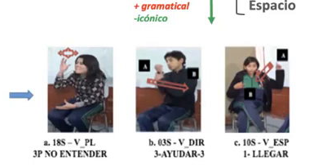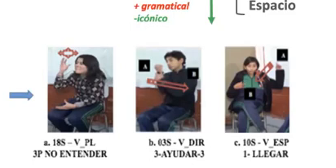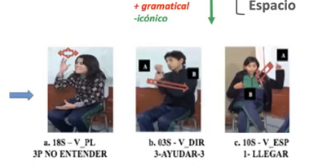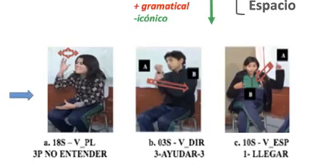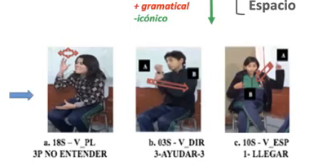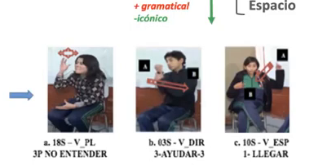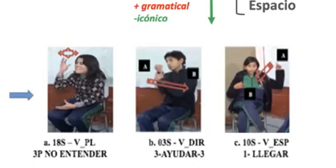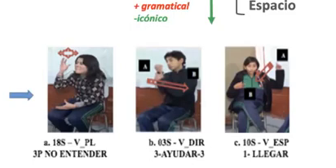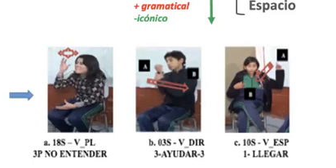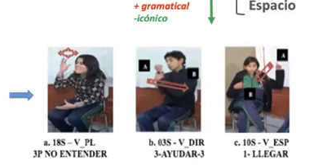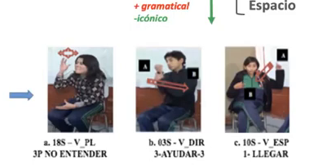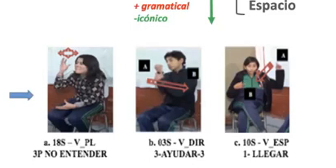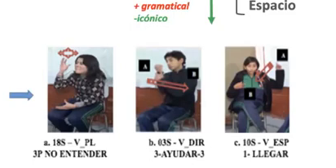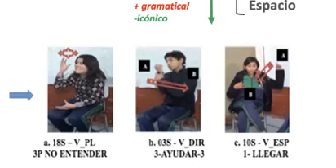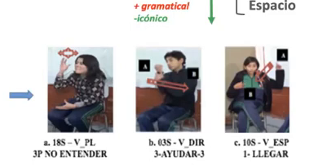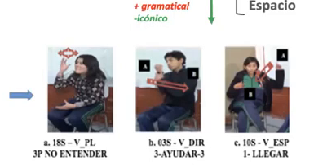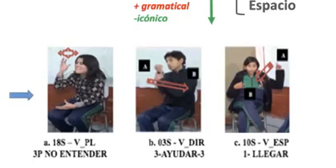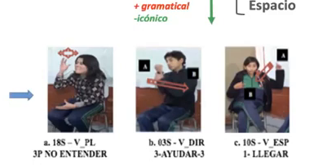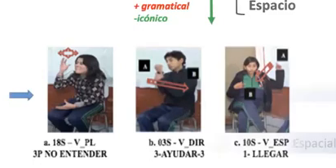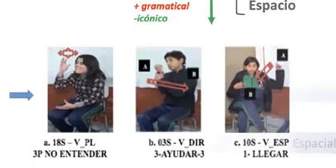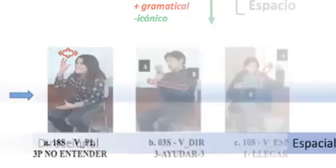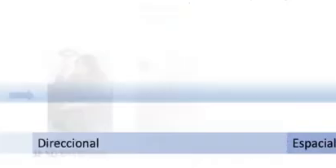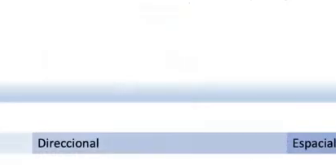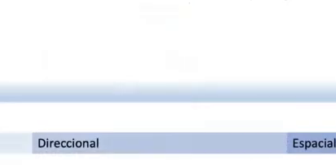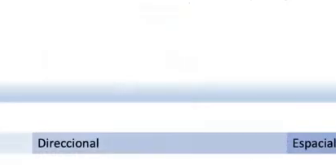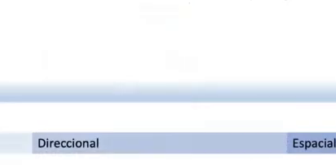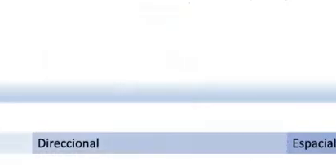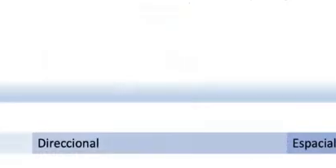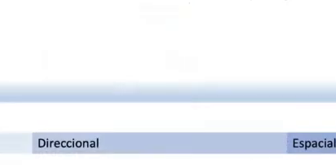señas. Ahora que tengo que pasar aquí.